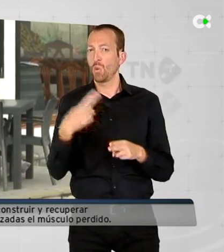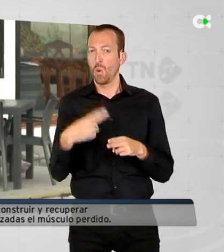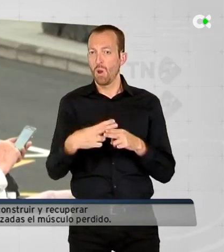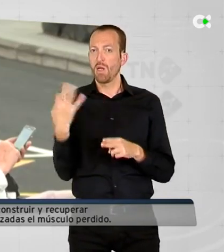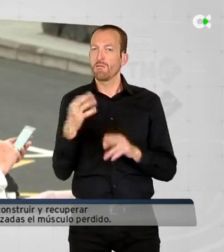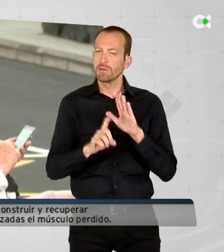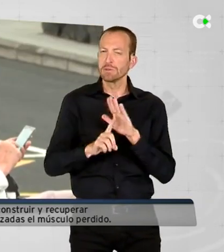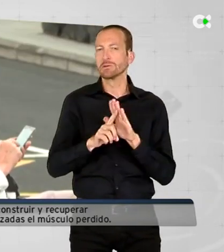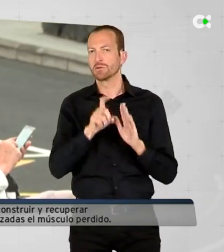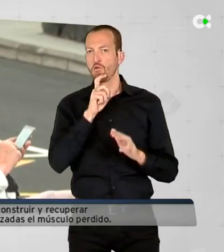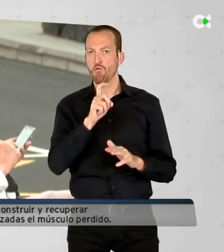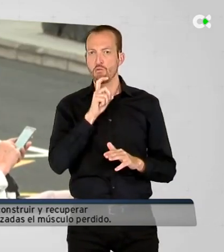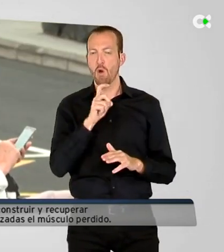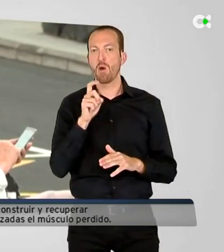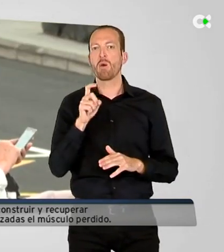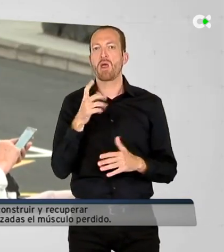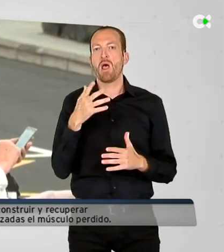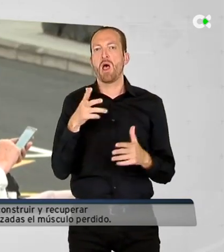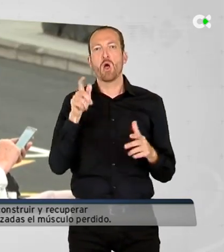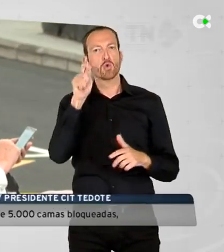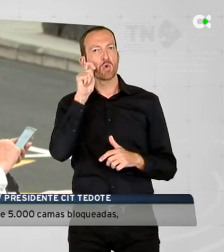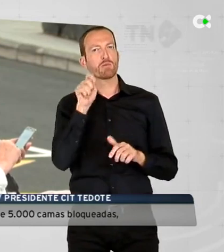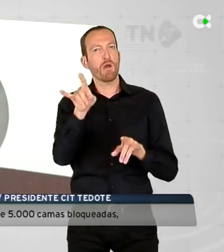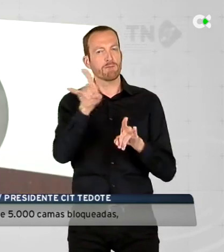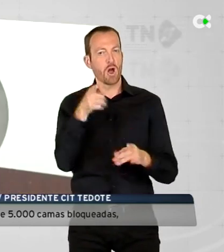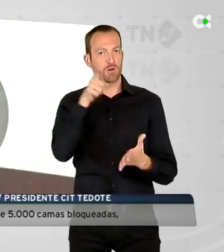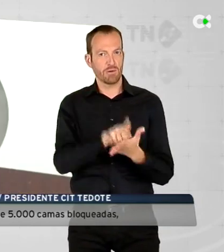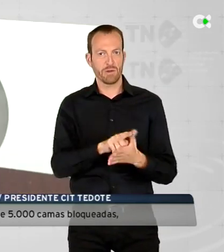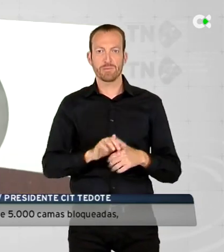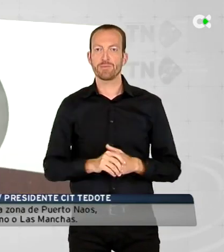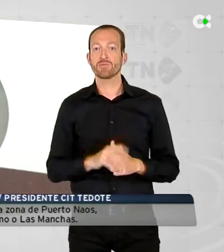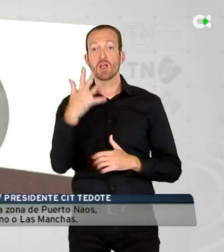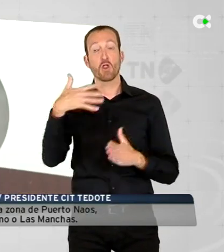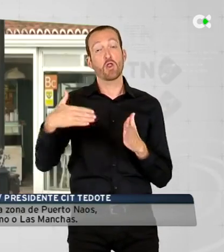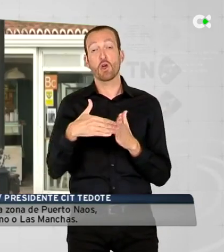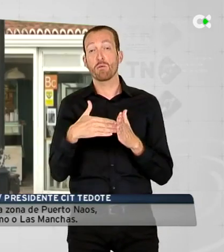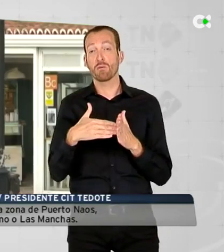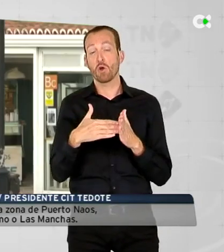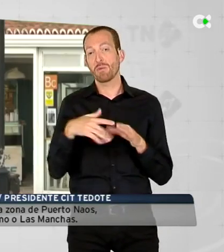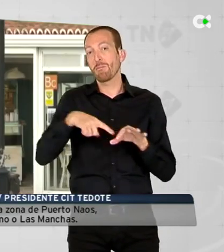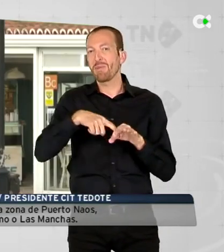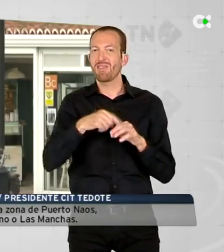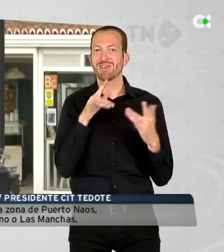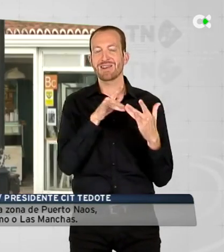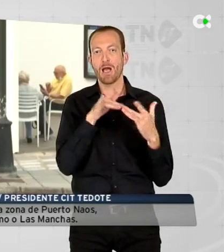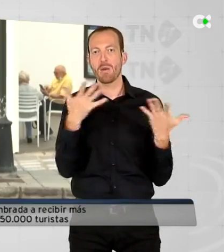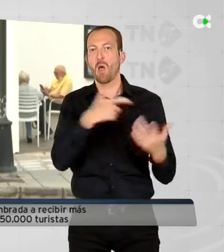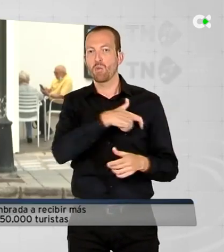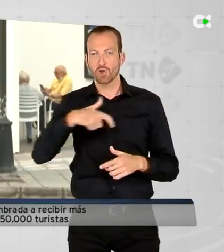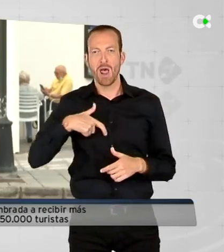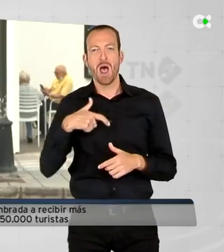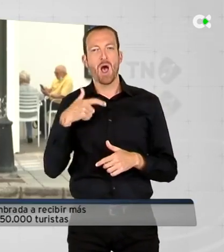recuperar a marchas forzadas el músculo perdido. Tenemos más de 5.000 camas bloqueadas, lo que es la zona portonado, el remo, las manchas.